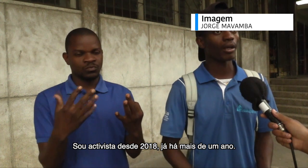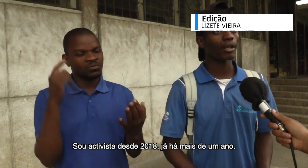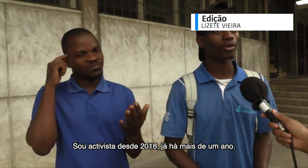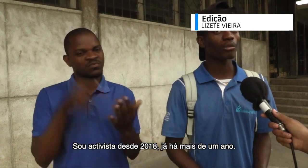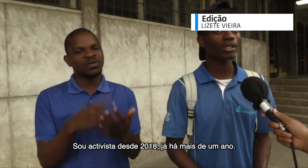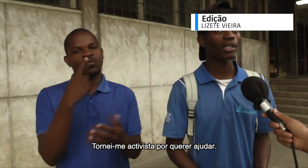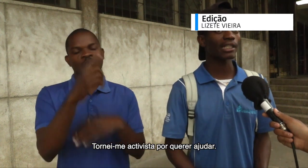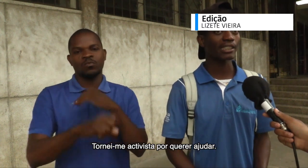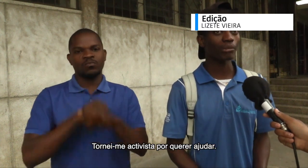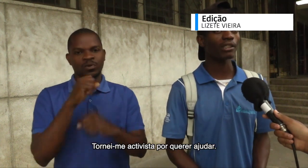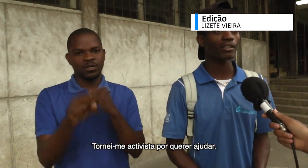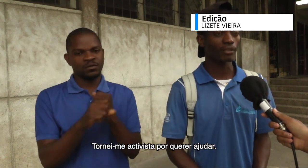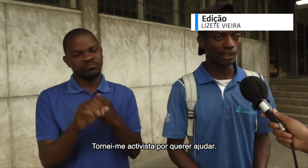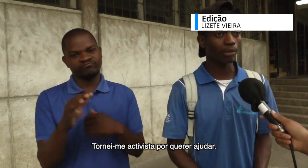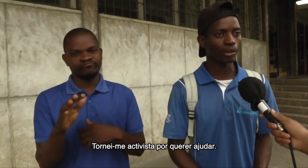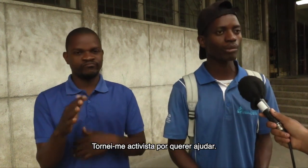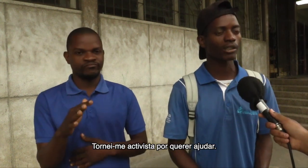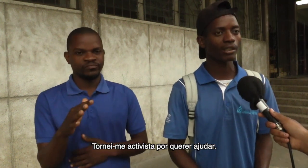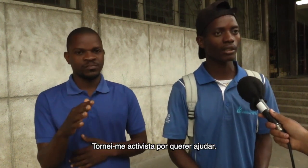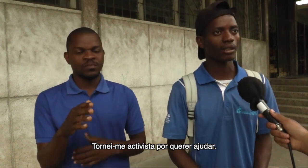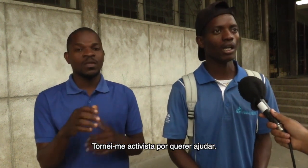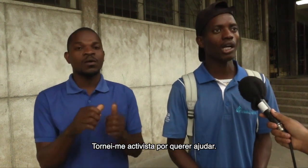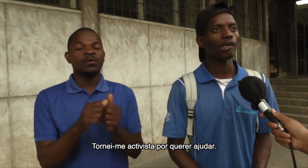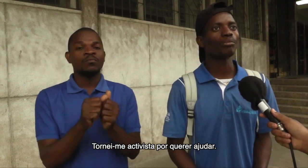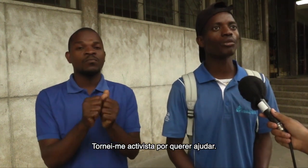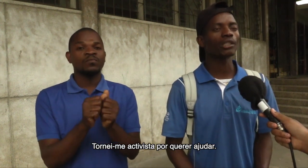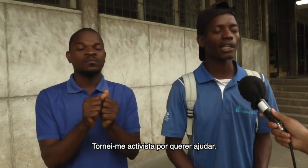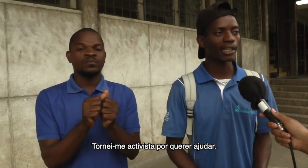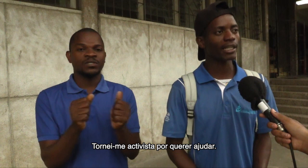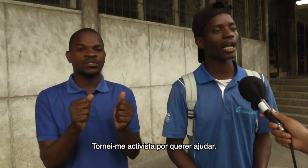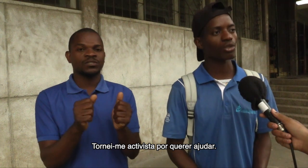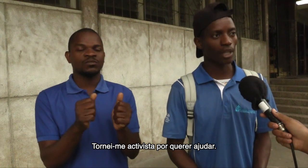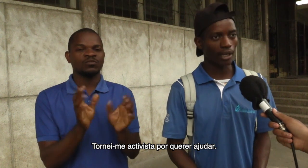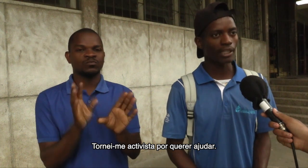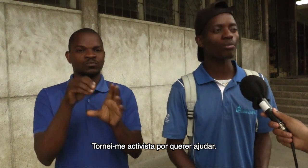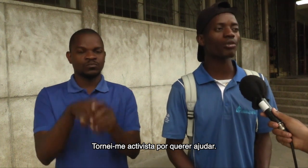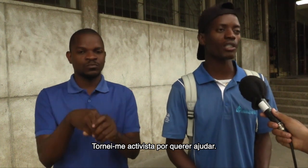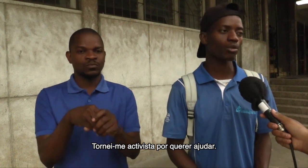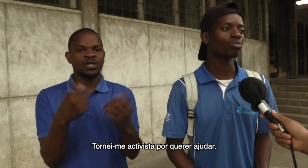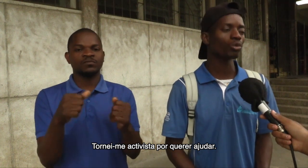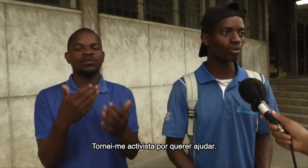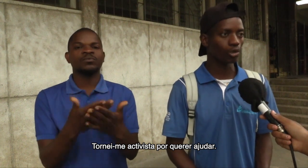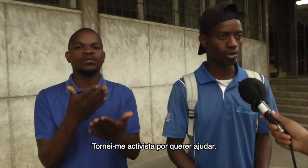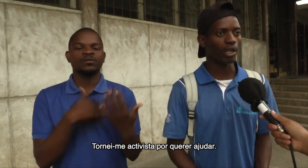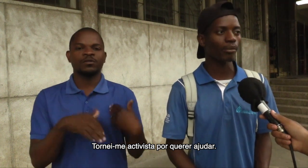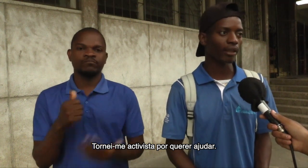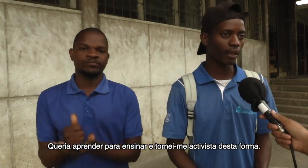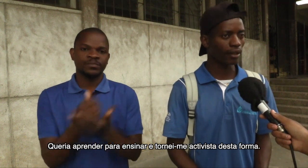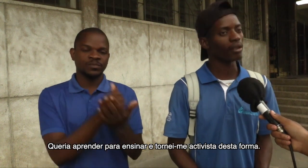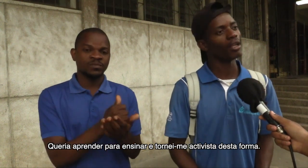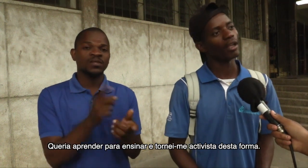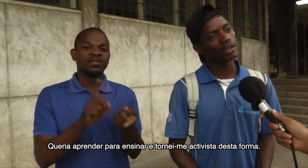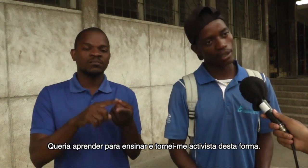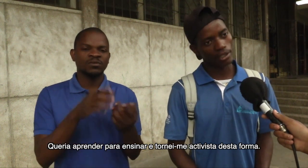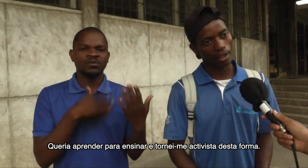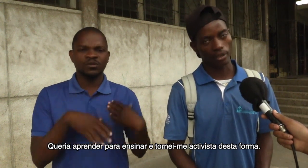Então, tornei já exatamente ativista, primeiramente, por já querer ajudar e por ser muito curioso, aprender